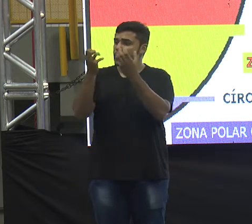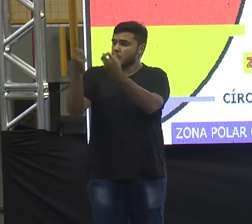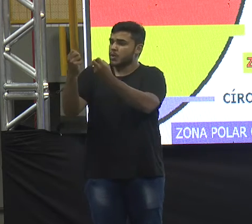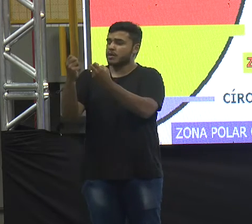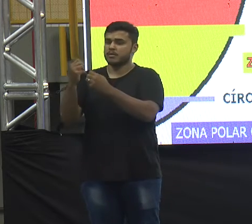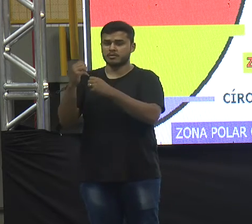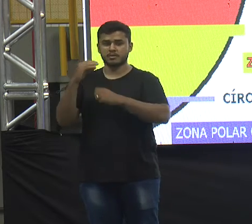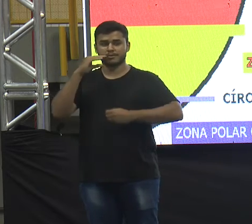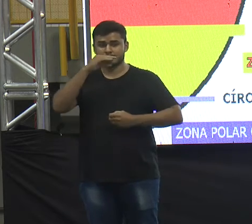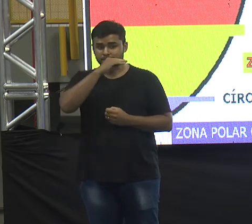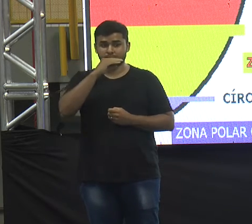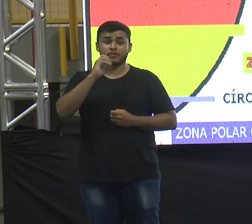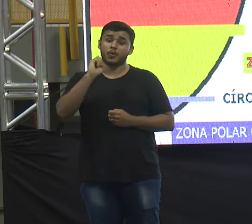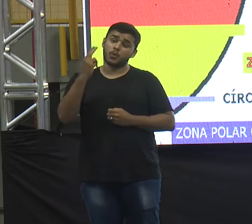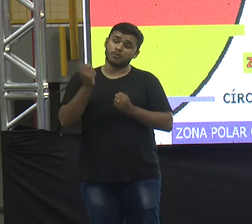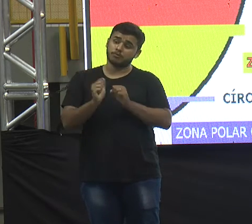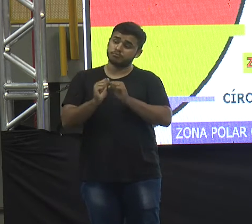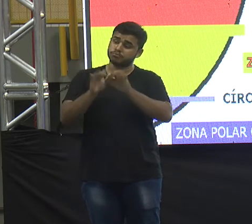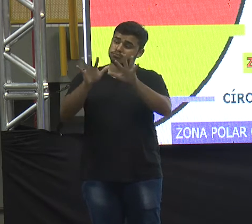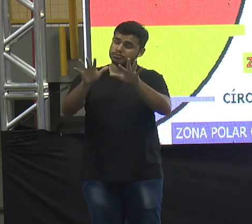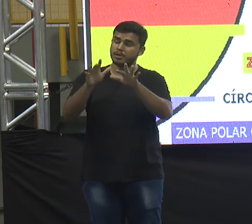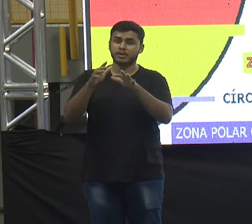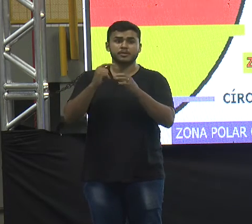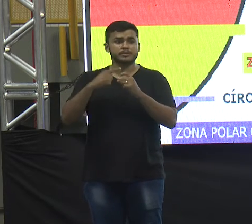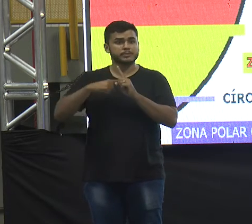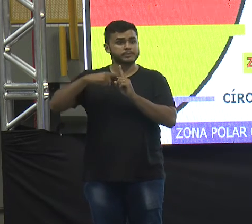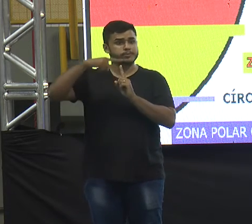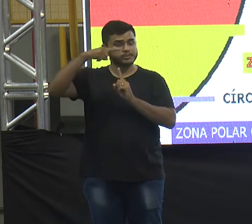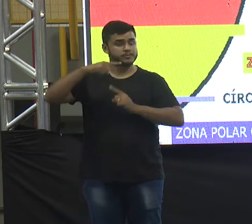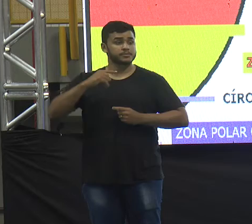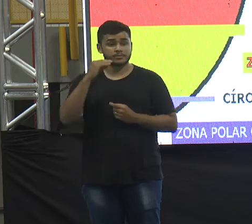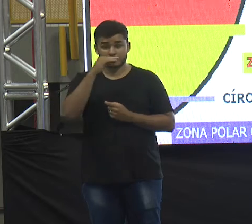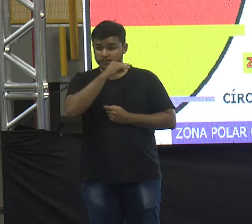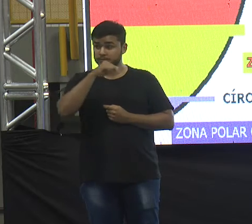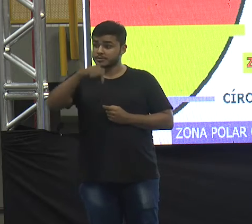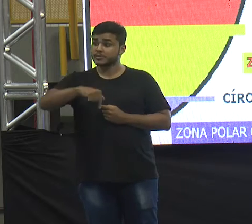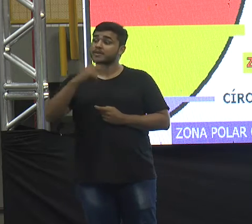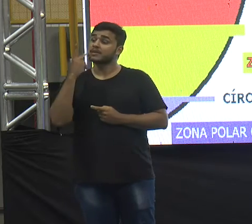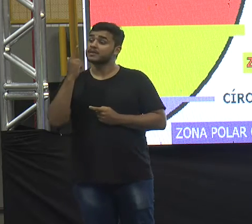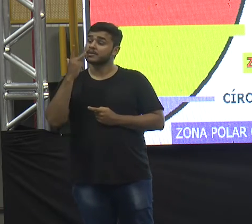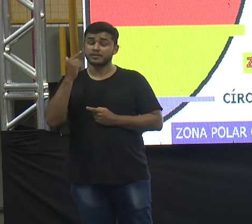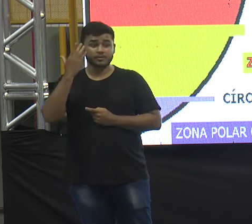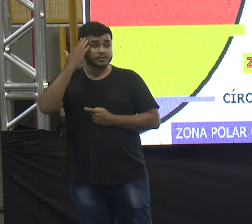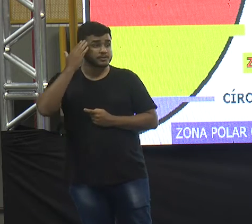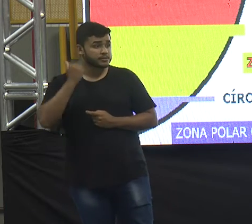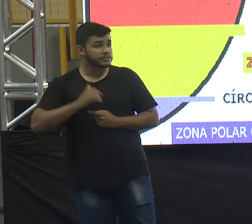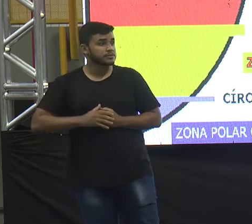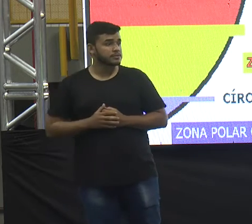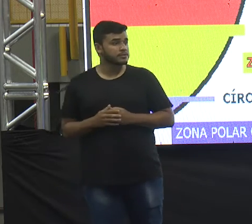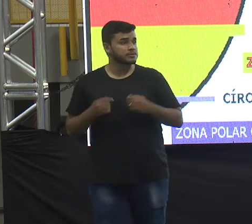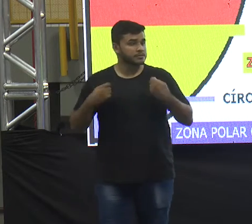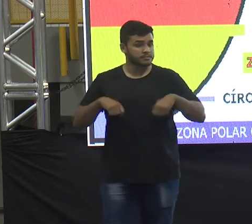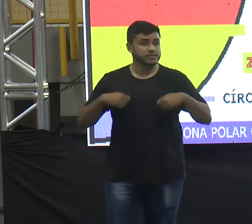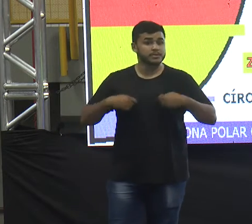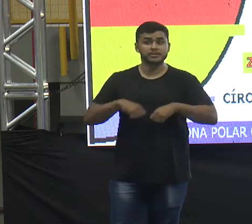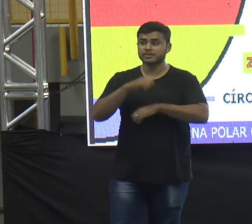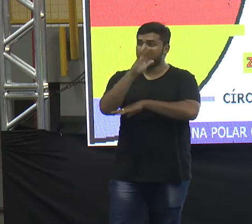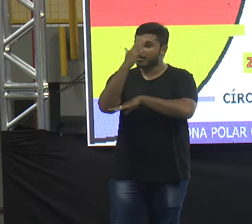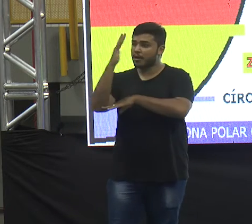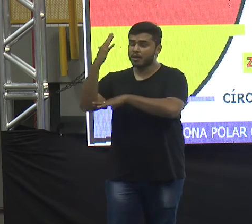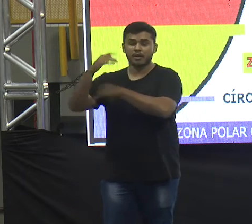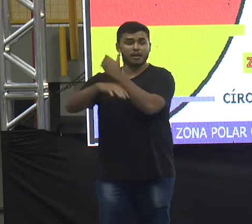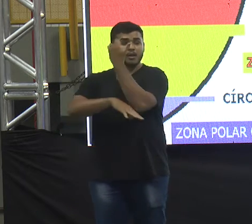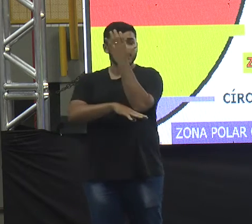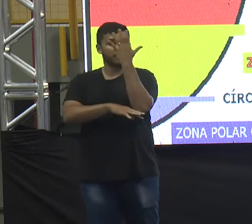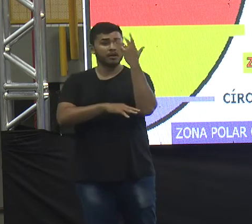libera calor mais rapidamente. Fortalezense era para nascer já sabendo que teria que plantar algumas árvores.